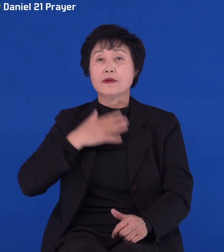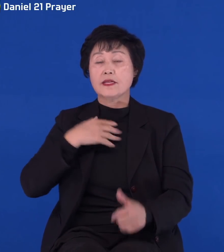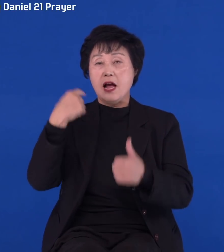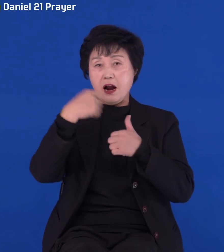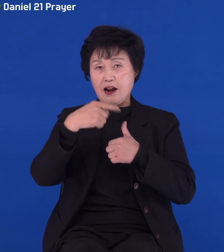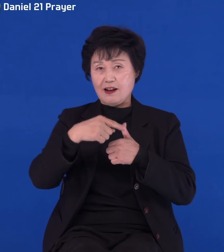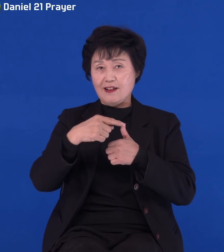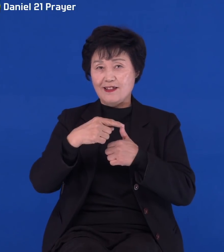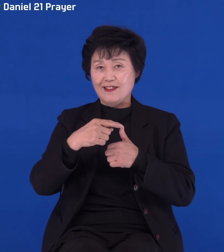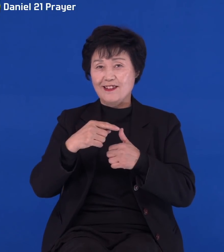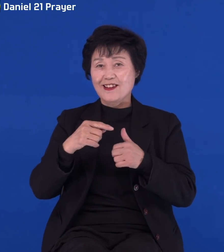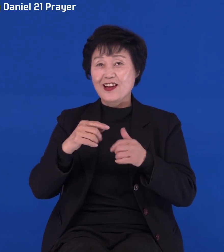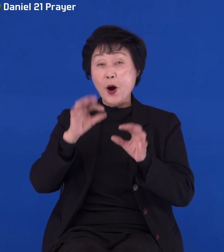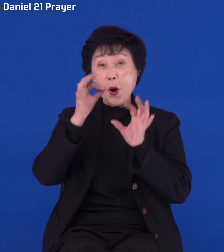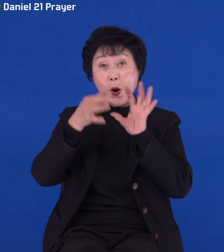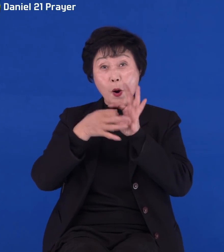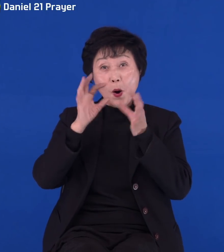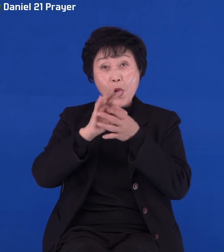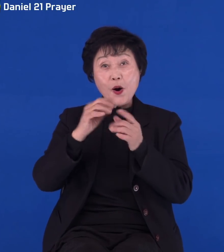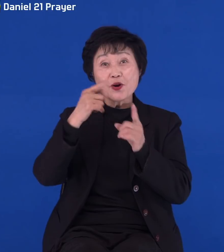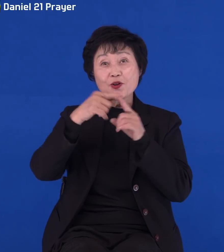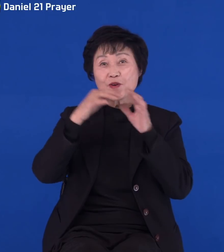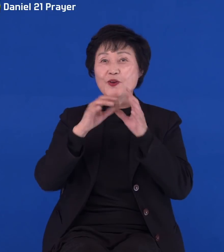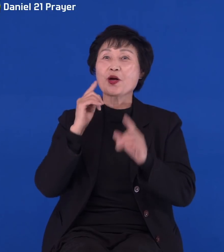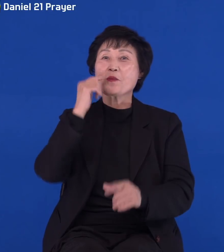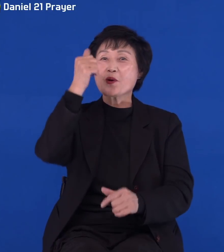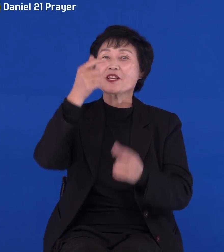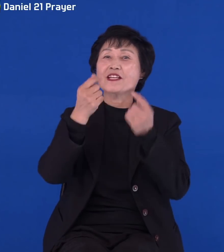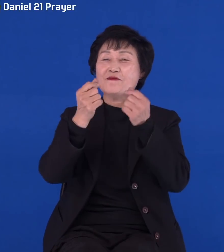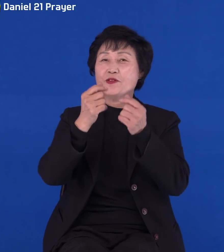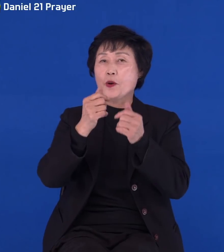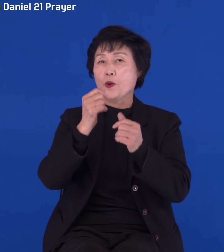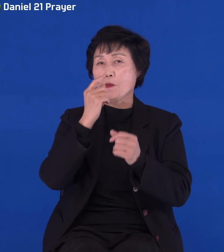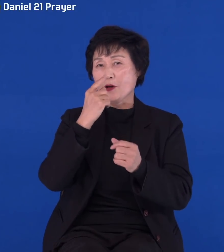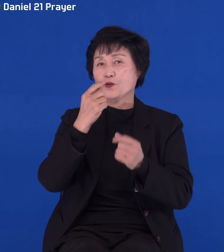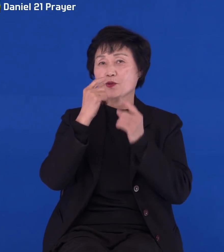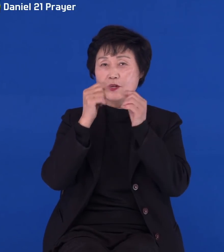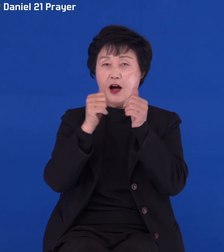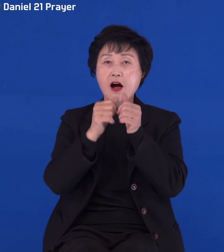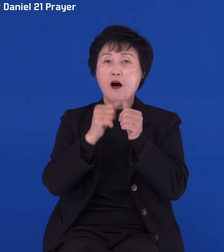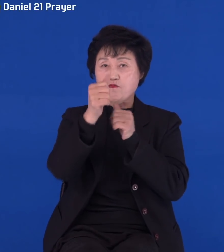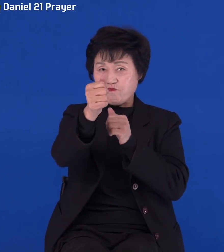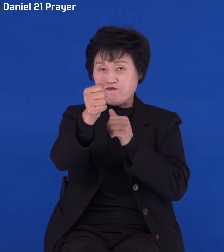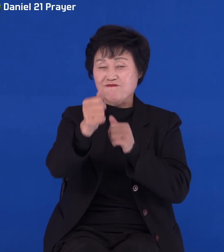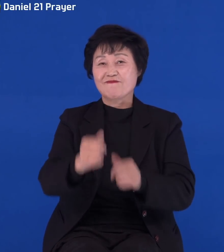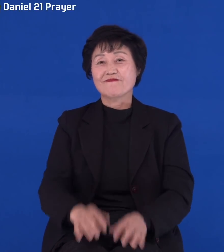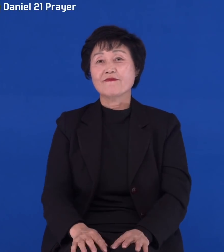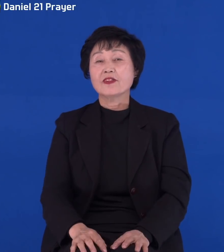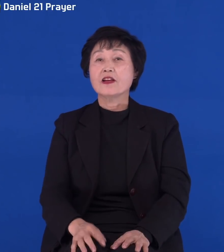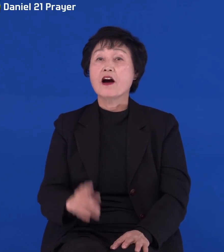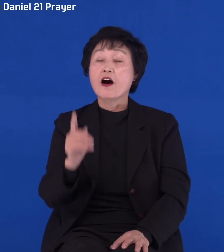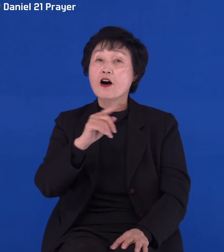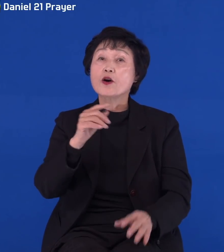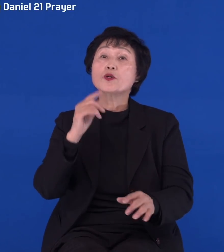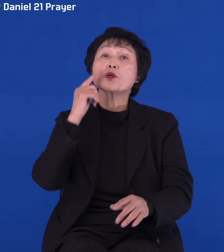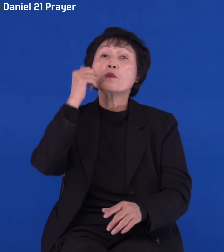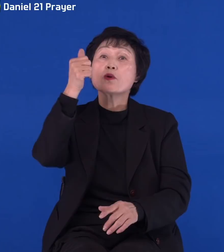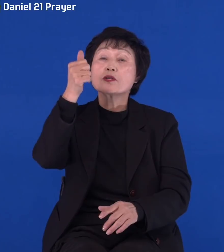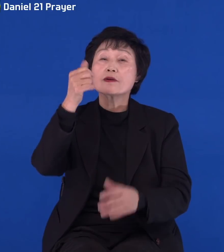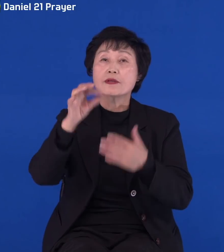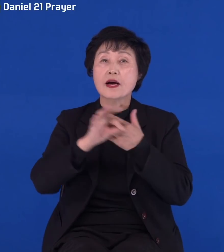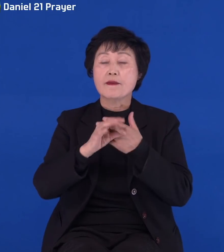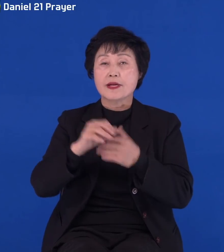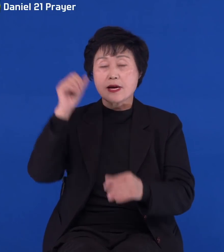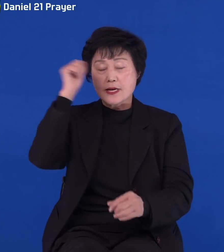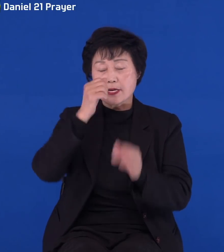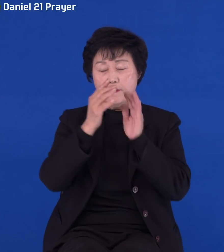같이 잘생겼더라고요. 스타일도 비슷해요. 근데 이분이 연락을 왔는데 어떤 목사님이냐면 새벽 기도를 가장